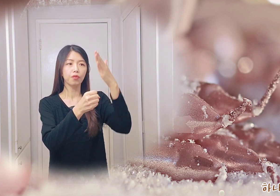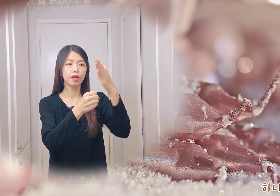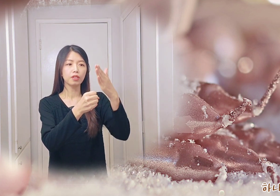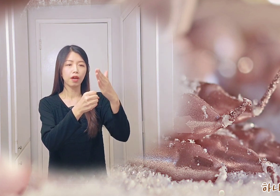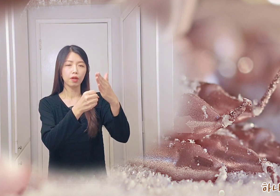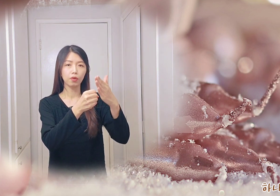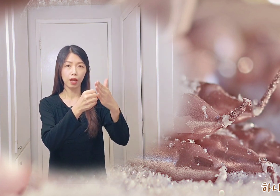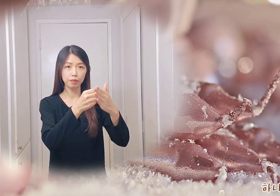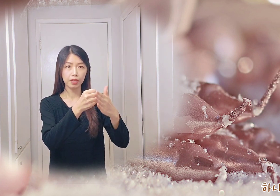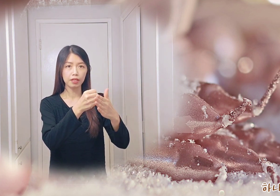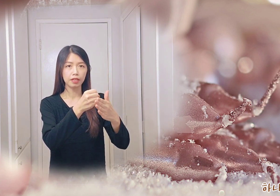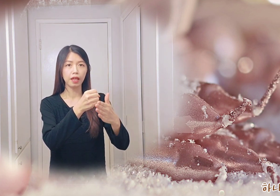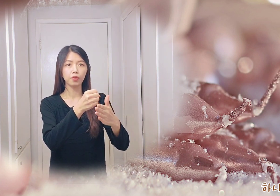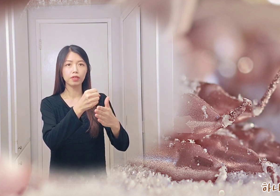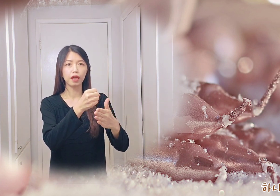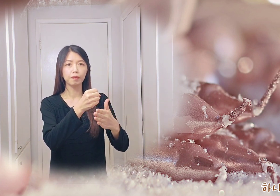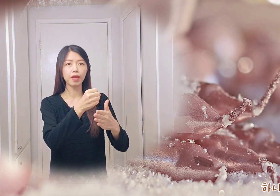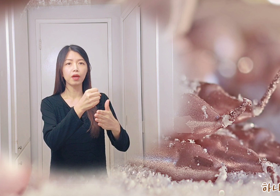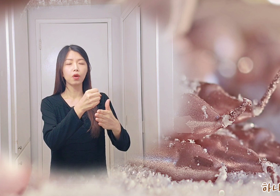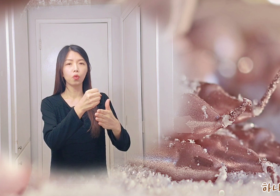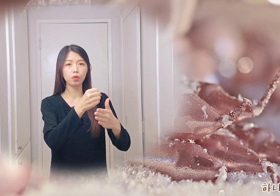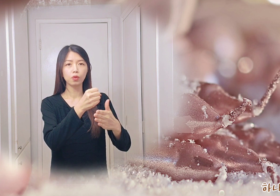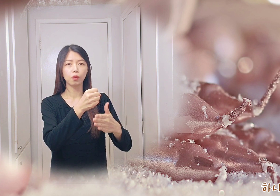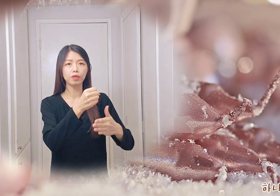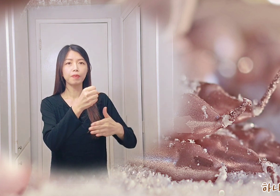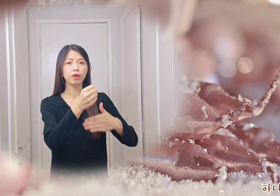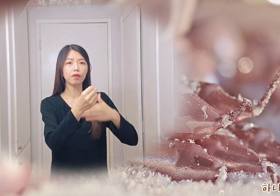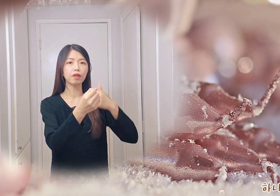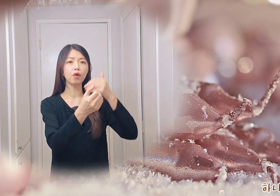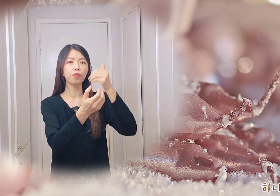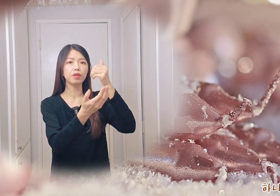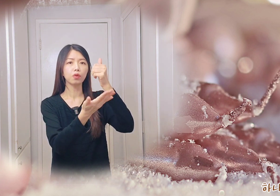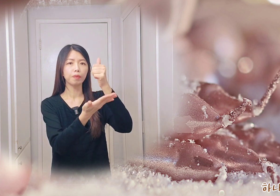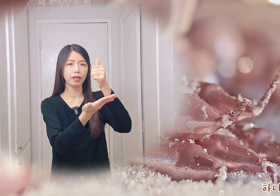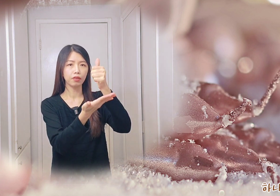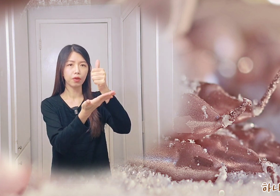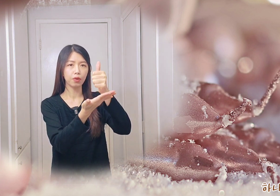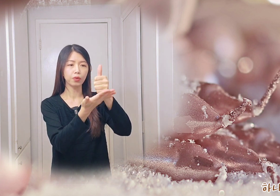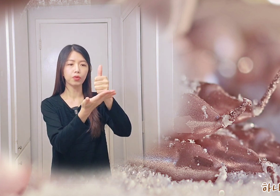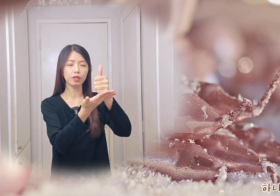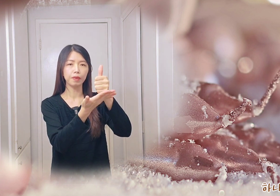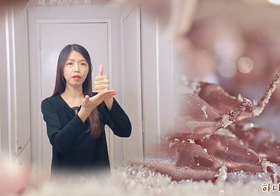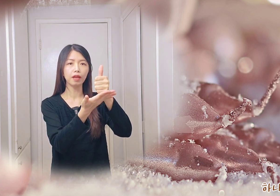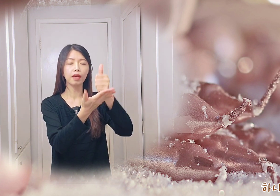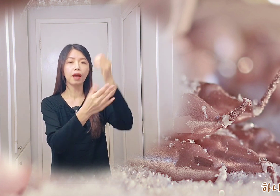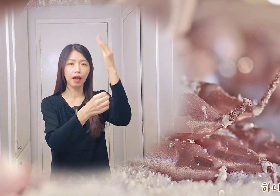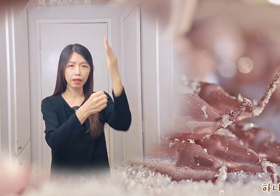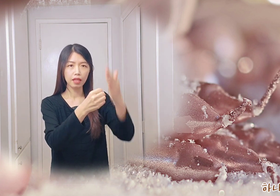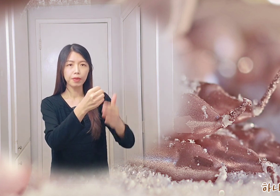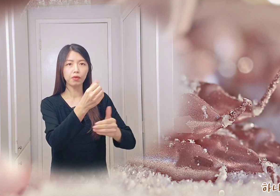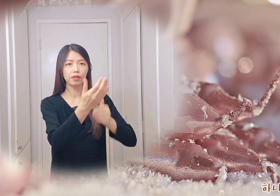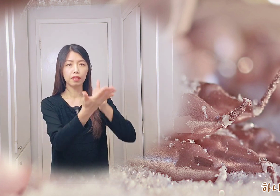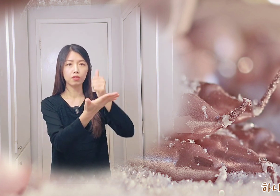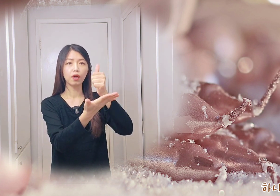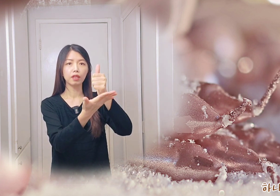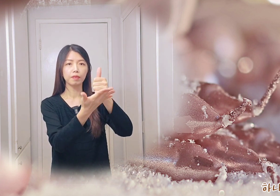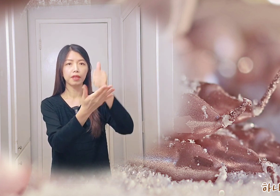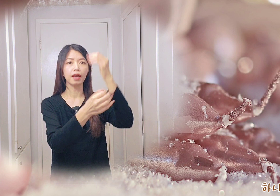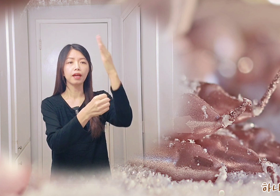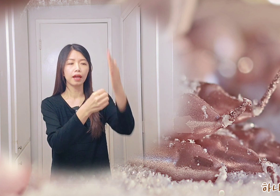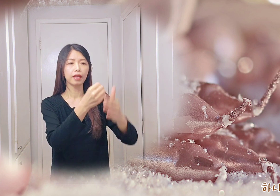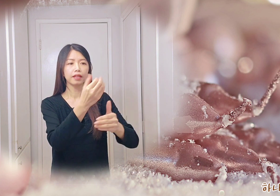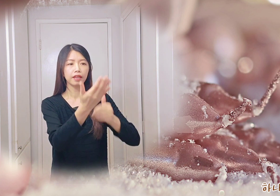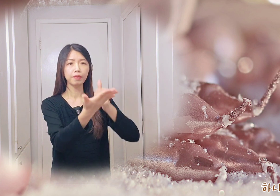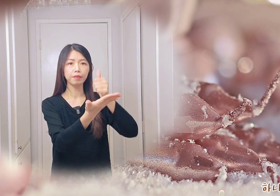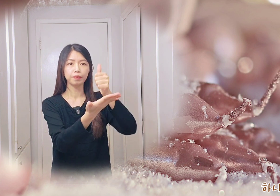옆을 위에서 아래로 감싸듯이 내려오신 다음에 오른손 엄지를 바꿔서 왼손 바닥에 올려놓으시면 하나님이라고 한 뜻의 수어가